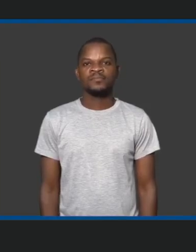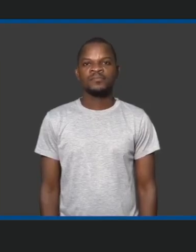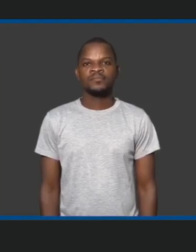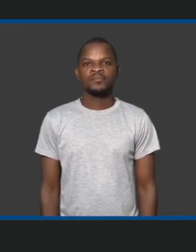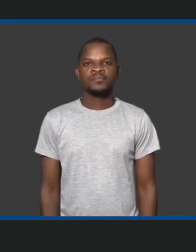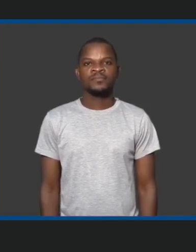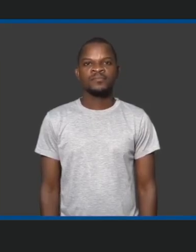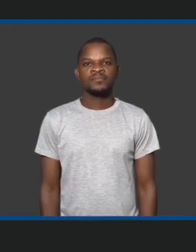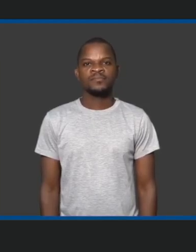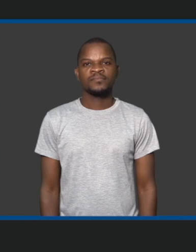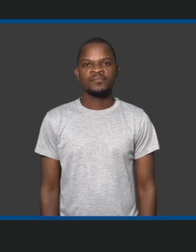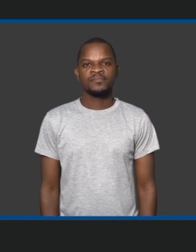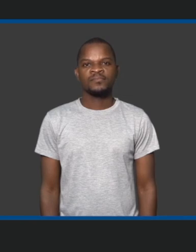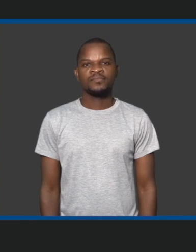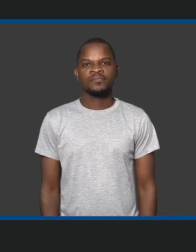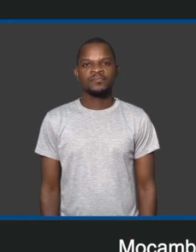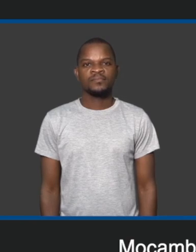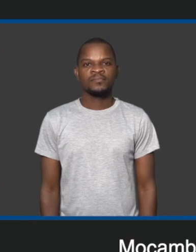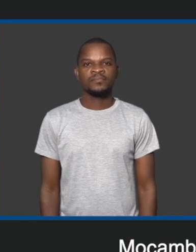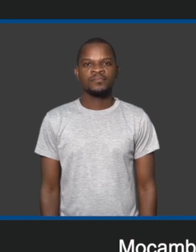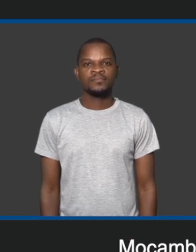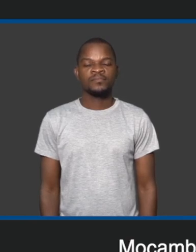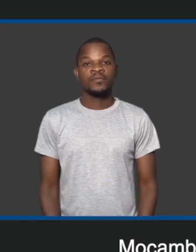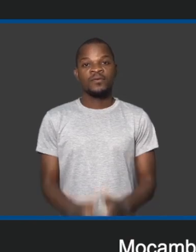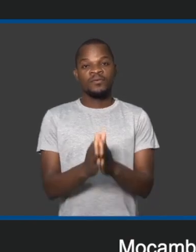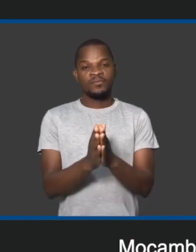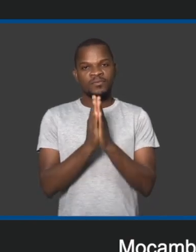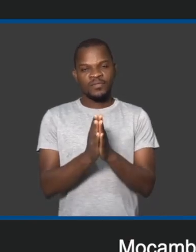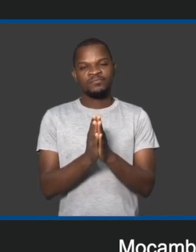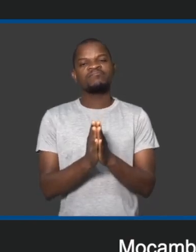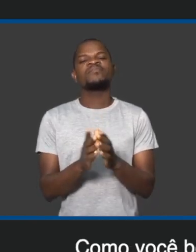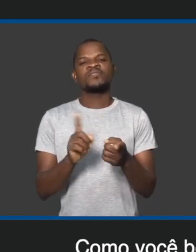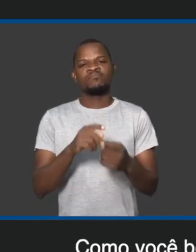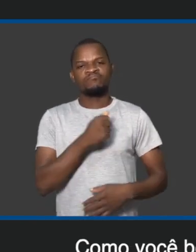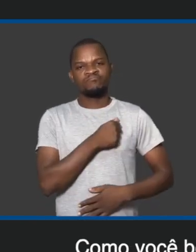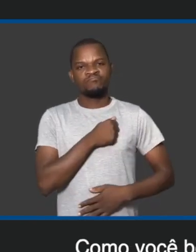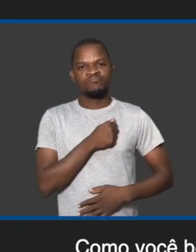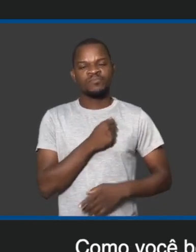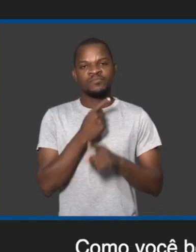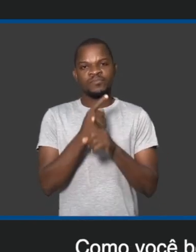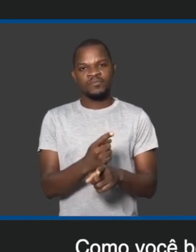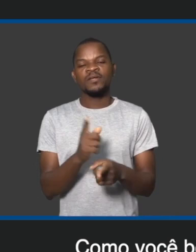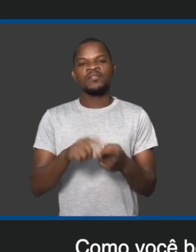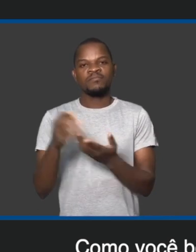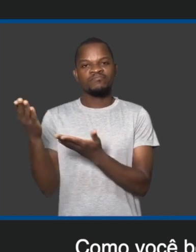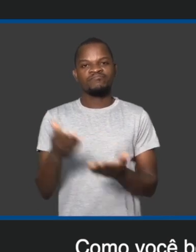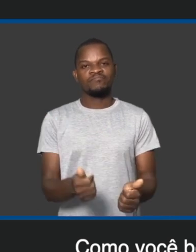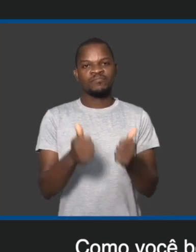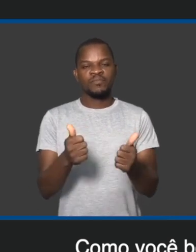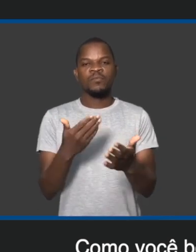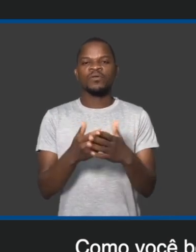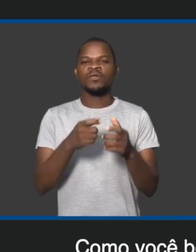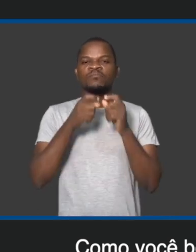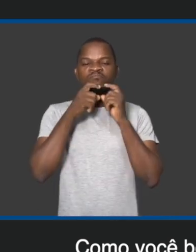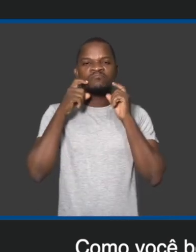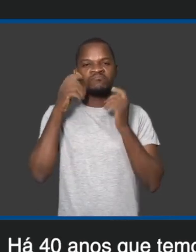Obrigado. É bom estar aqui e ser bem recebido. Moçambique é um lindo país. Como você bem disse, nós temos uma longa